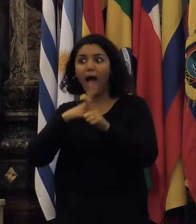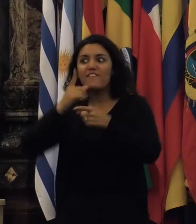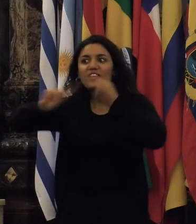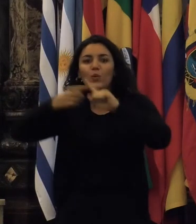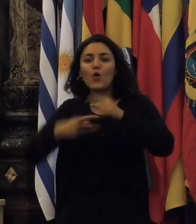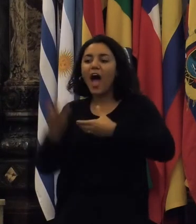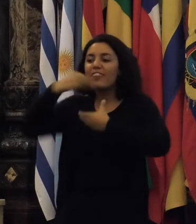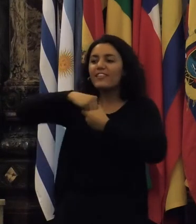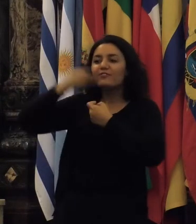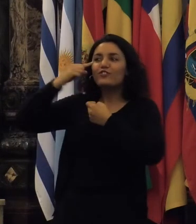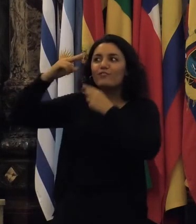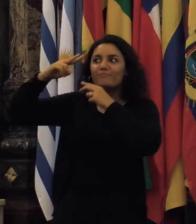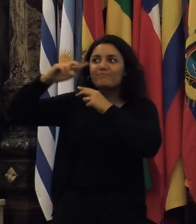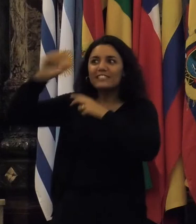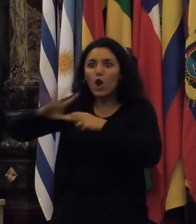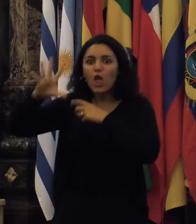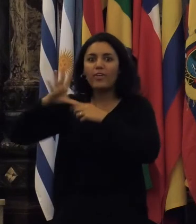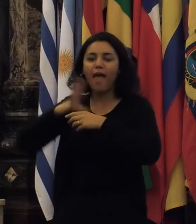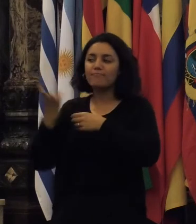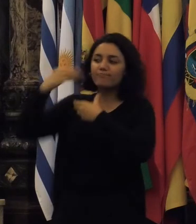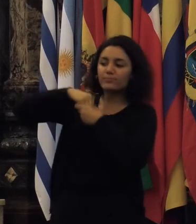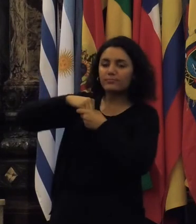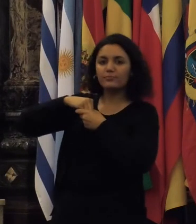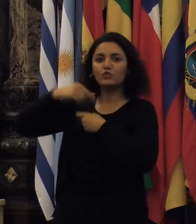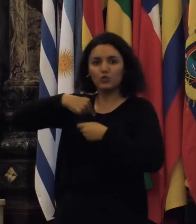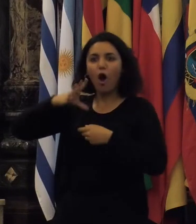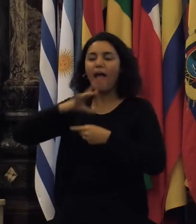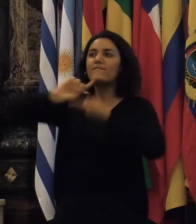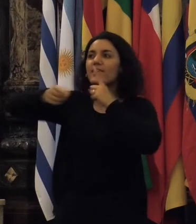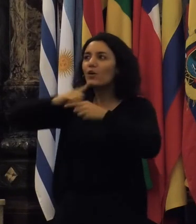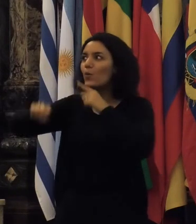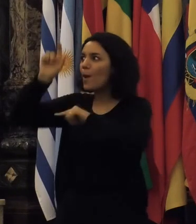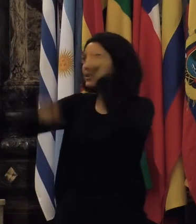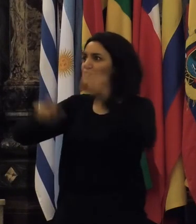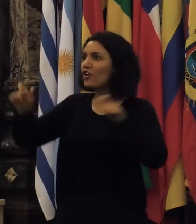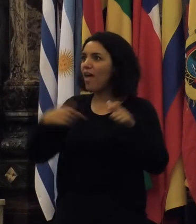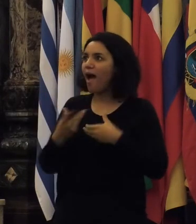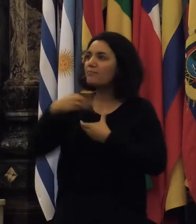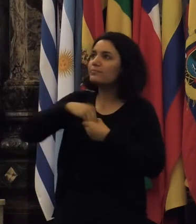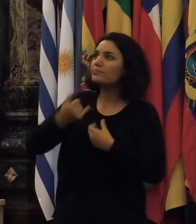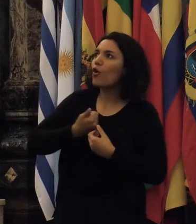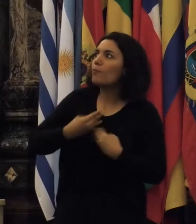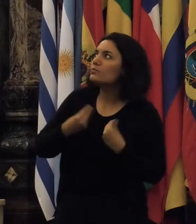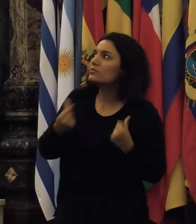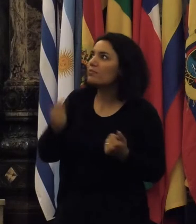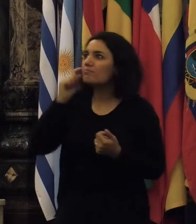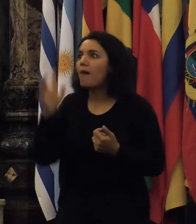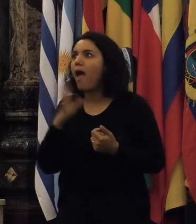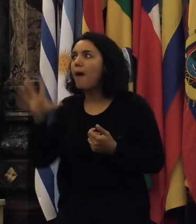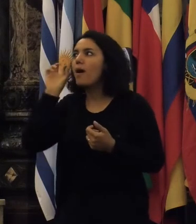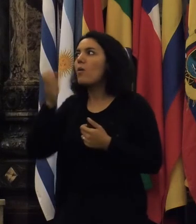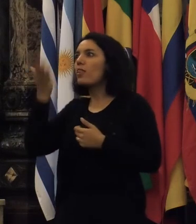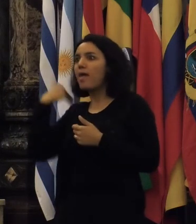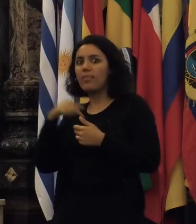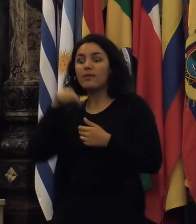Que los vínculos son vínculos internos también. Eso es nuestro concepto de vínculo, ¿verdad? Entonces, ¿cómo podemos nosotros, delante a